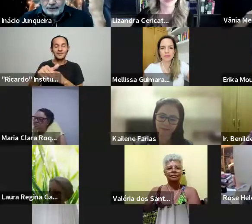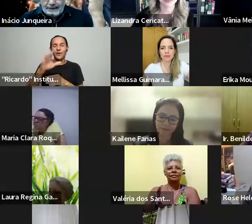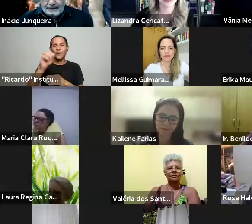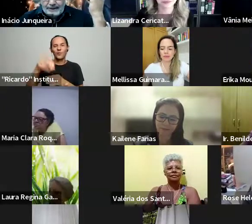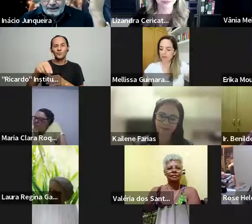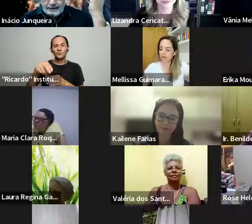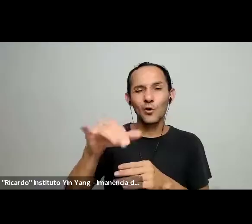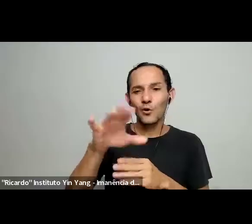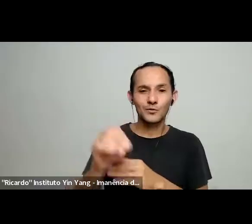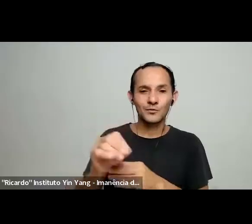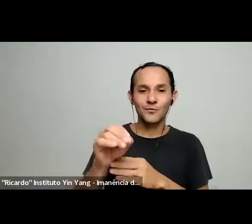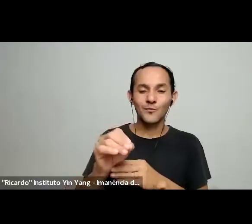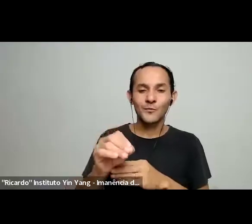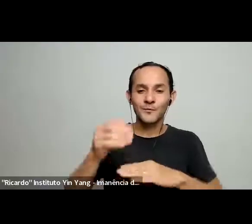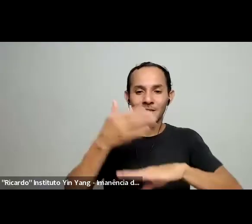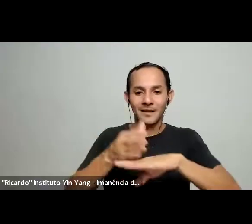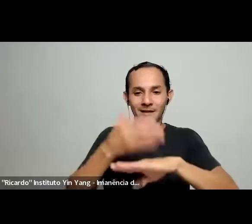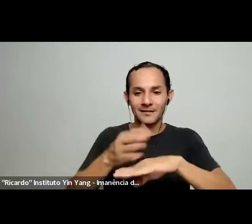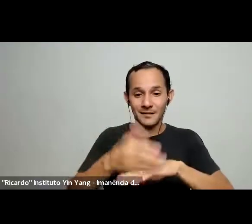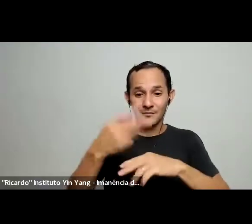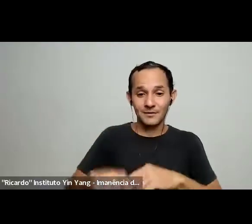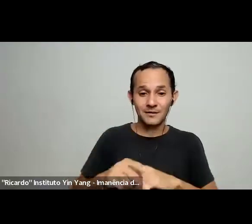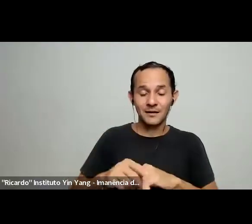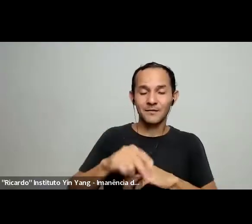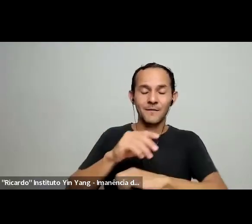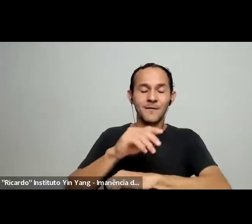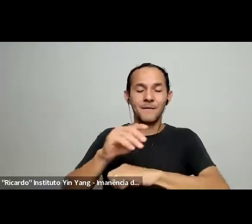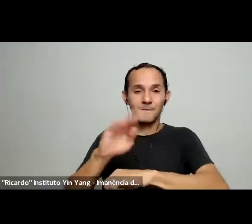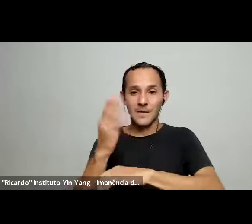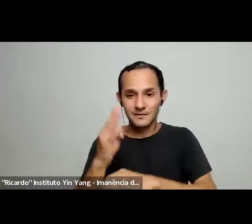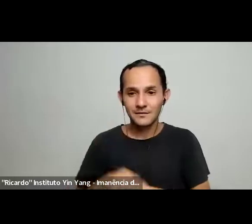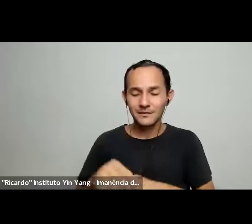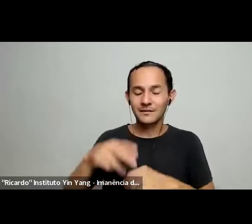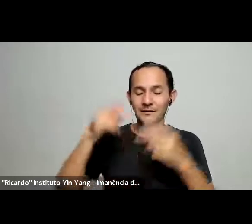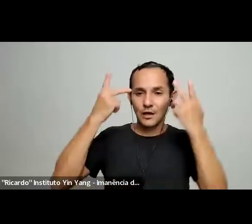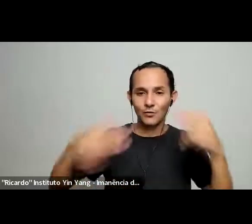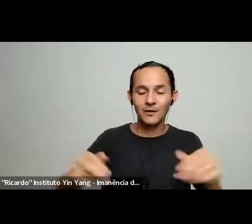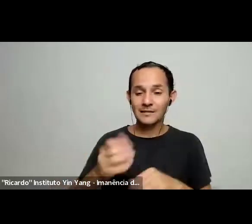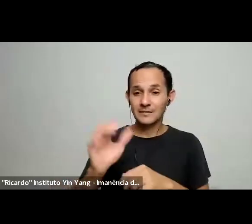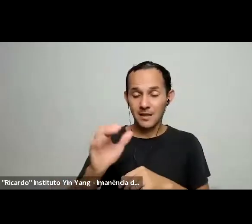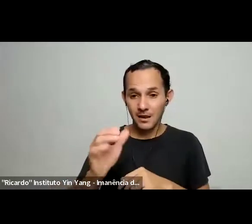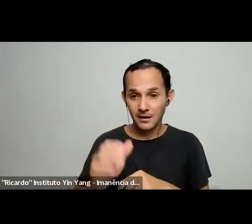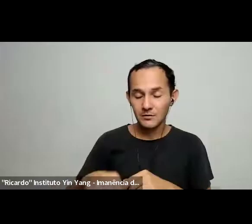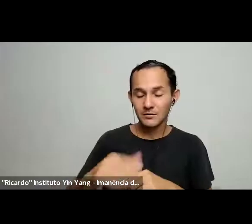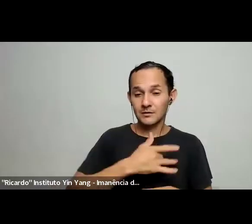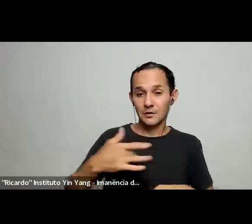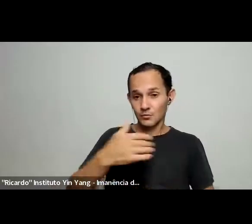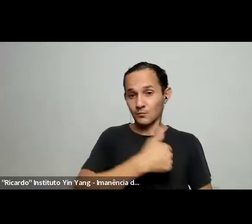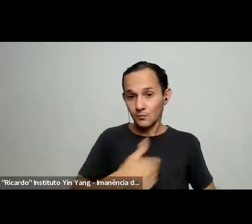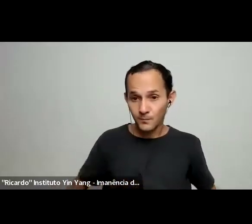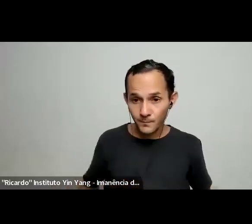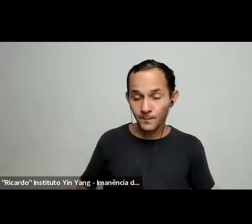de Saúde Integrativa, CABSIM, bacharel em naturologia, mestre em ciências pela Faculdade de Saúde Pública